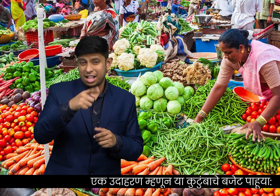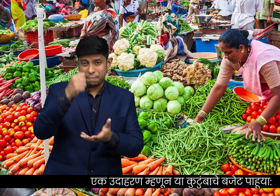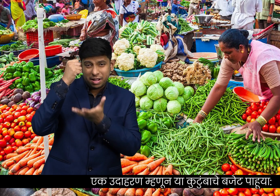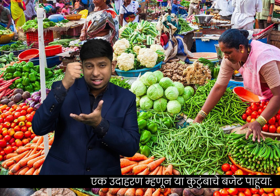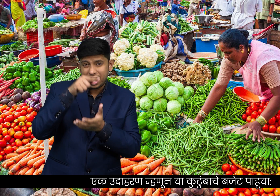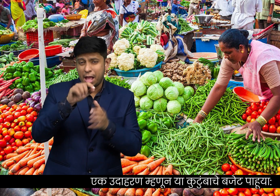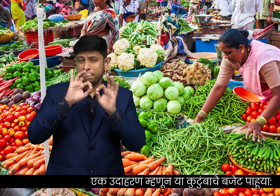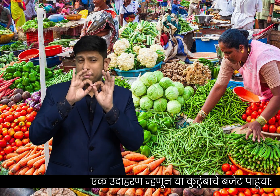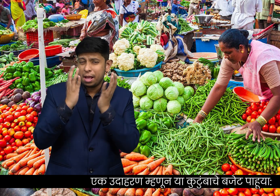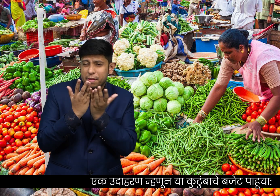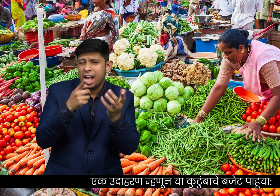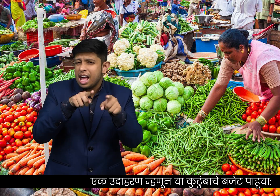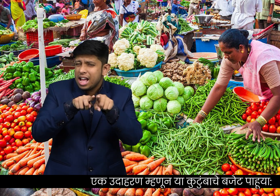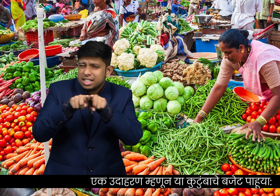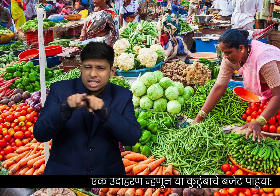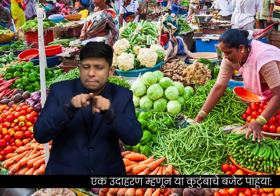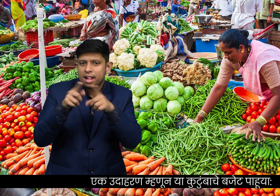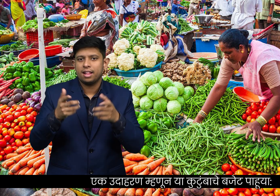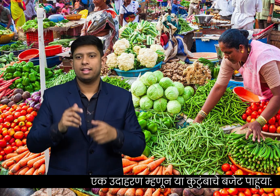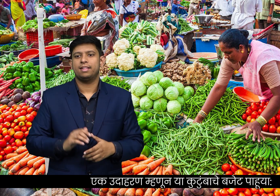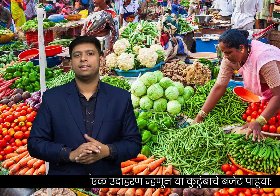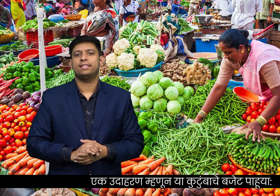एक उदाहरण म्हणून या कुटुंबाचा बजेट पाहूया.